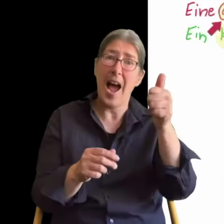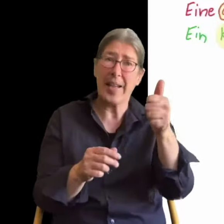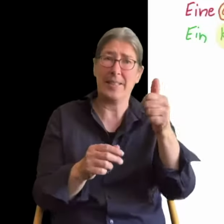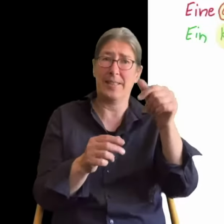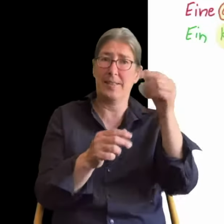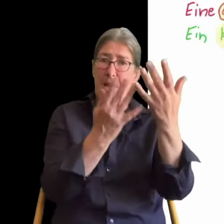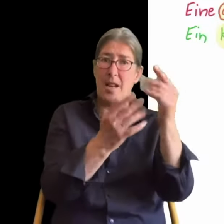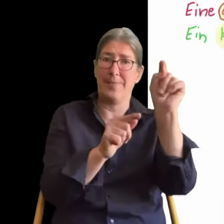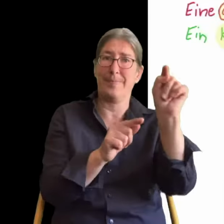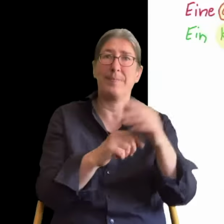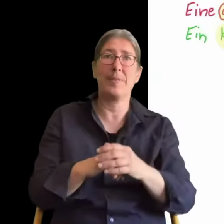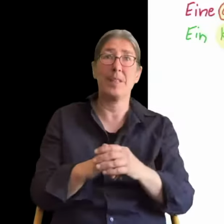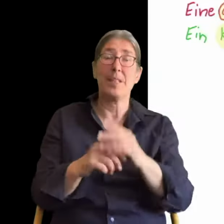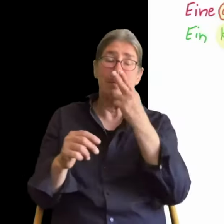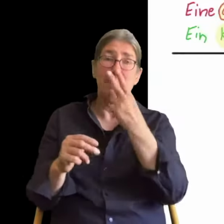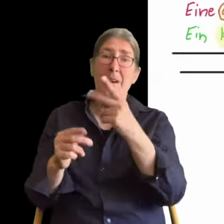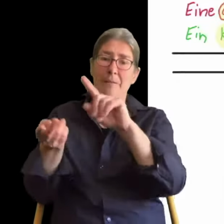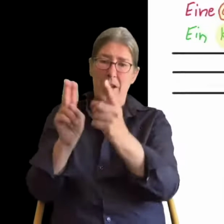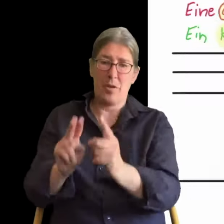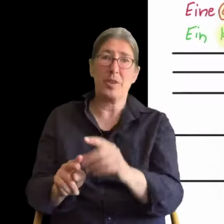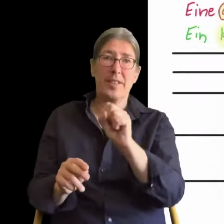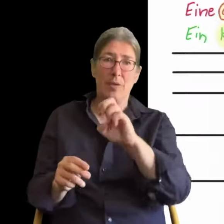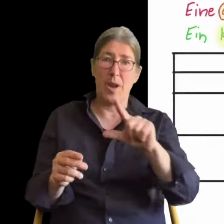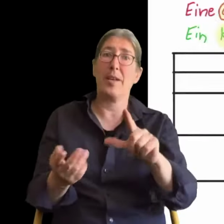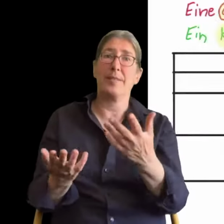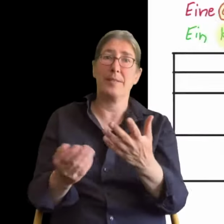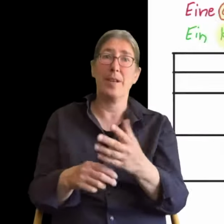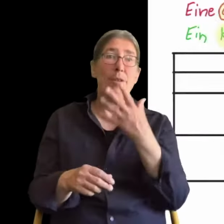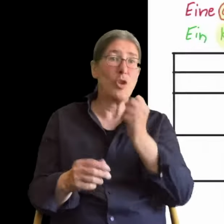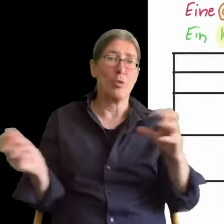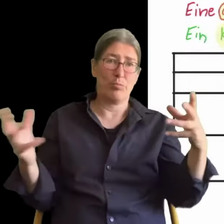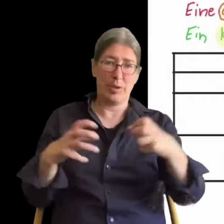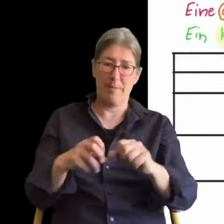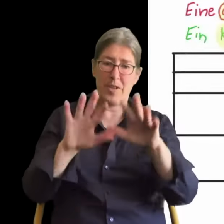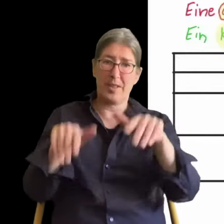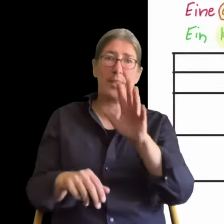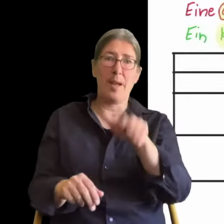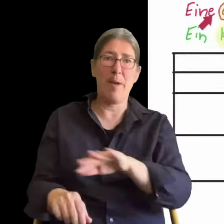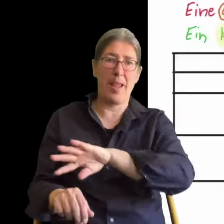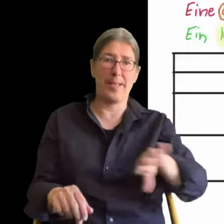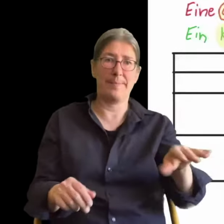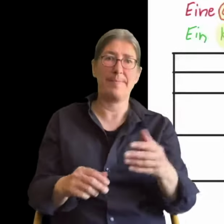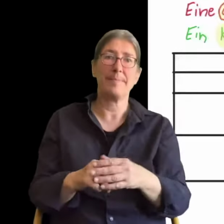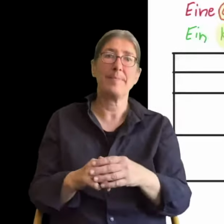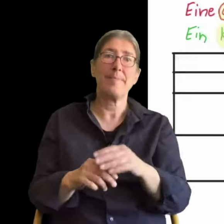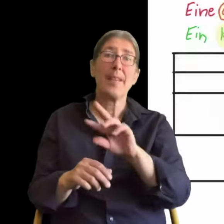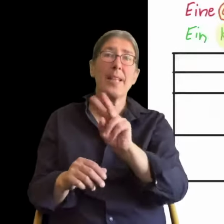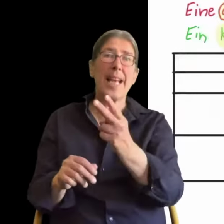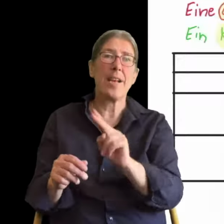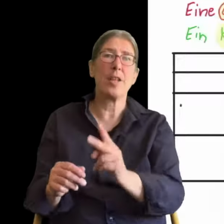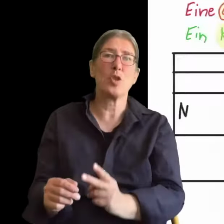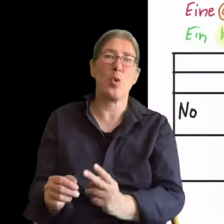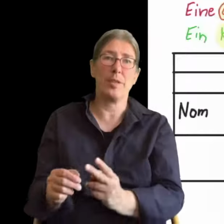die ganzen Veränderungen im Singular. Das Ganze möchte ich in der Tabelle zusammenfassen. Und zwar die Deklinationen